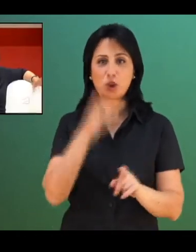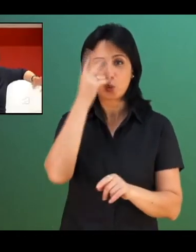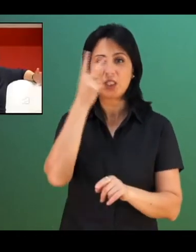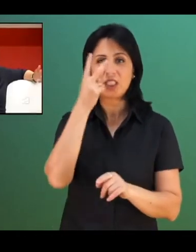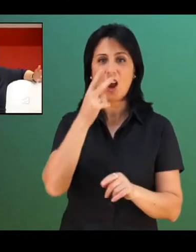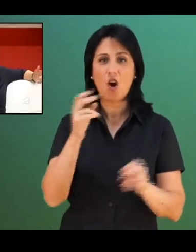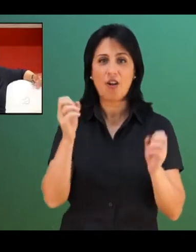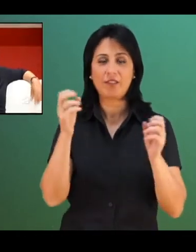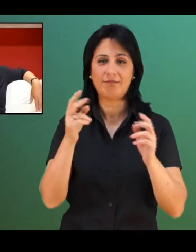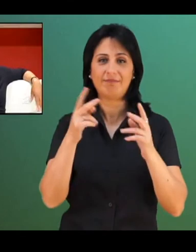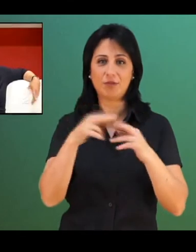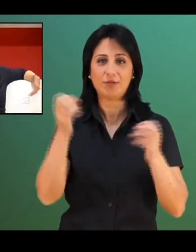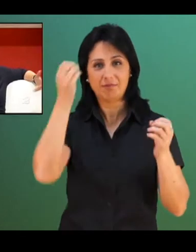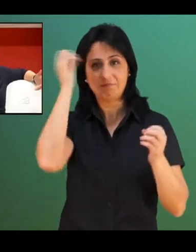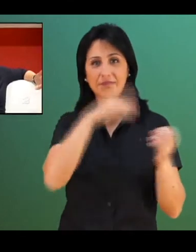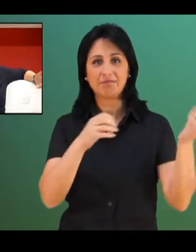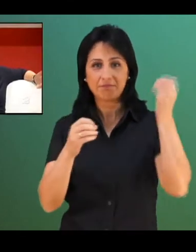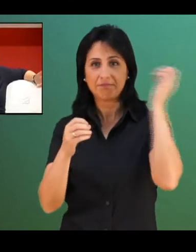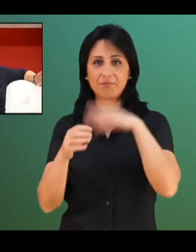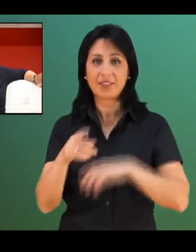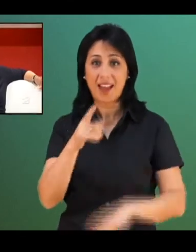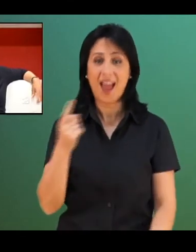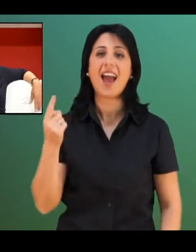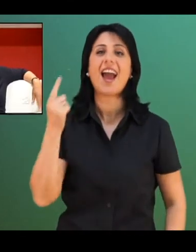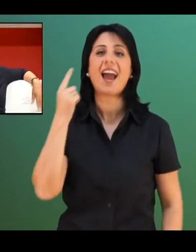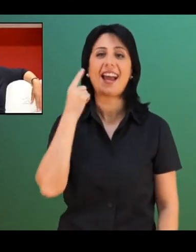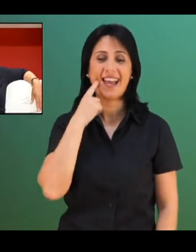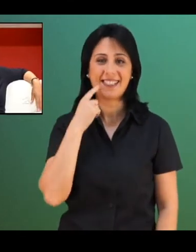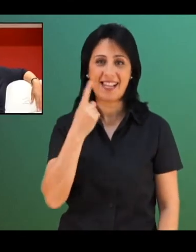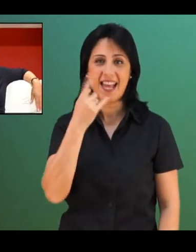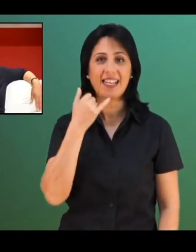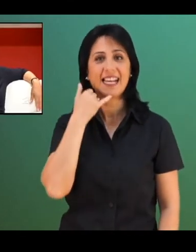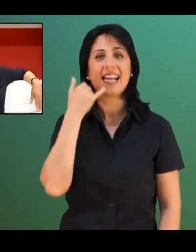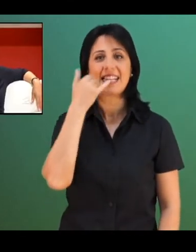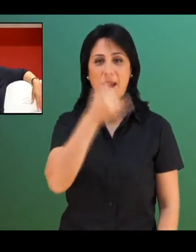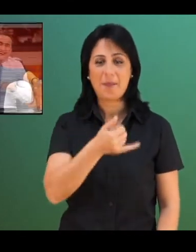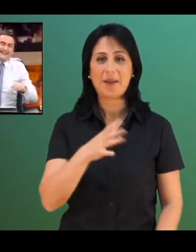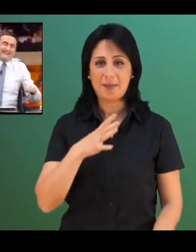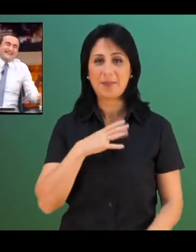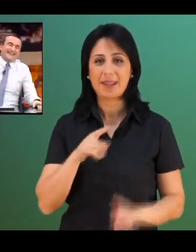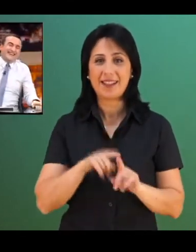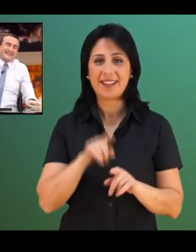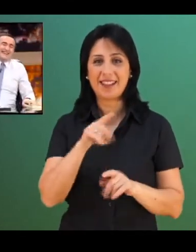დამირეკე წიგნი, ეს წიგნი ახალე გამოსული იყო, დამწყევლა იმის მერე ვერ გაიყიდა ეს წიგნი.